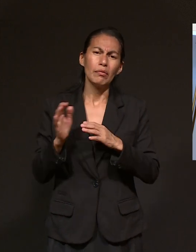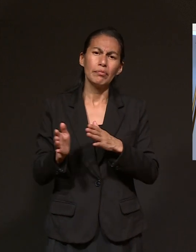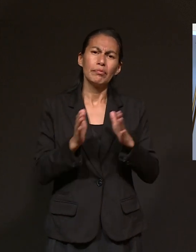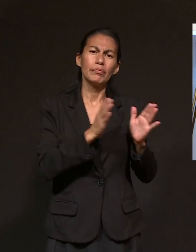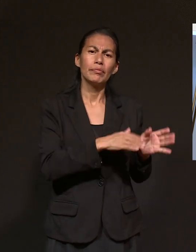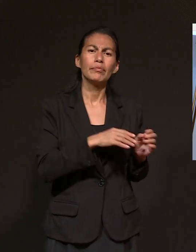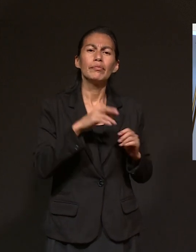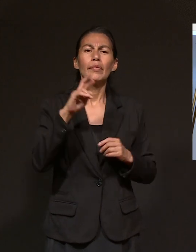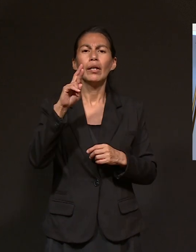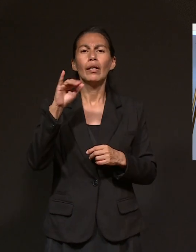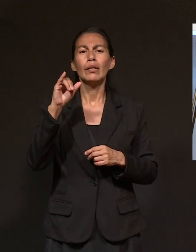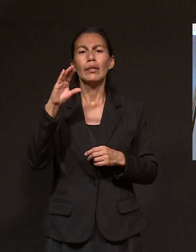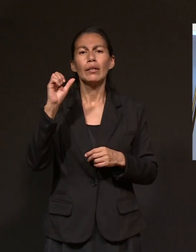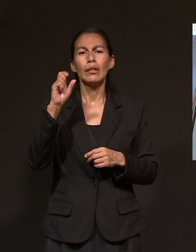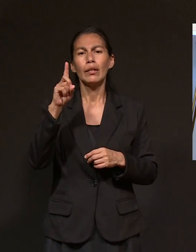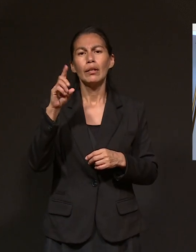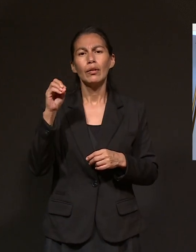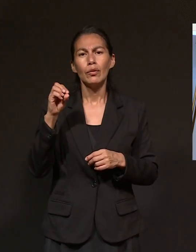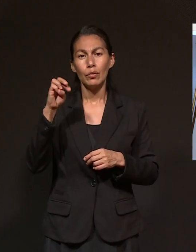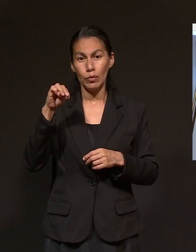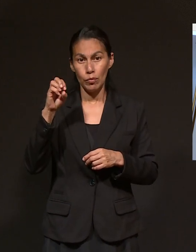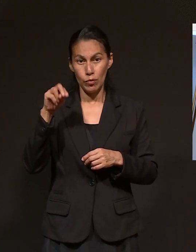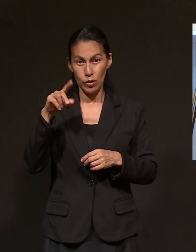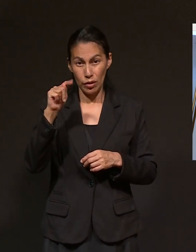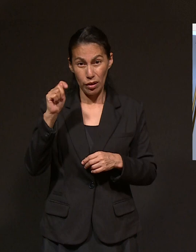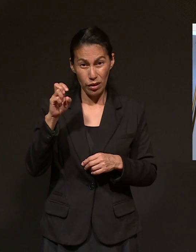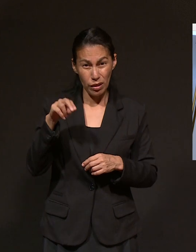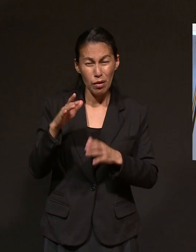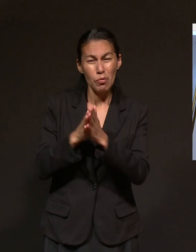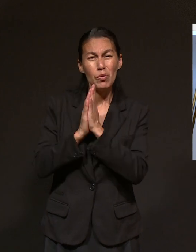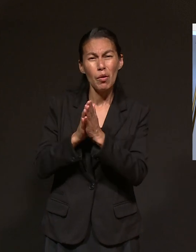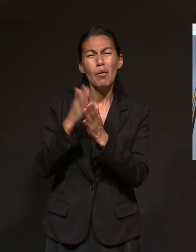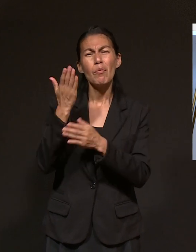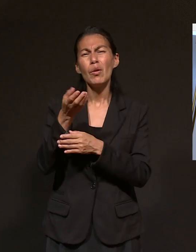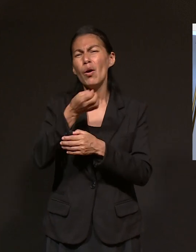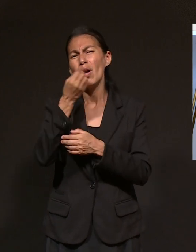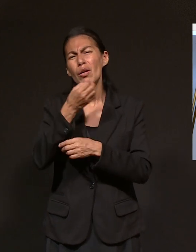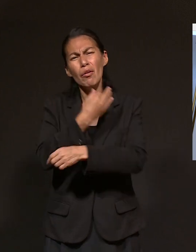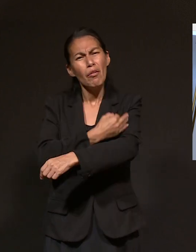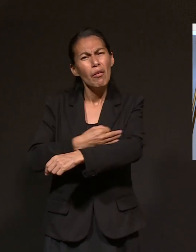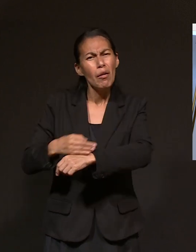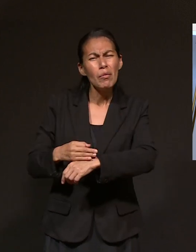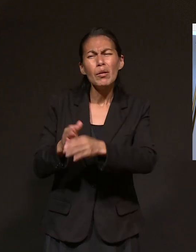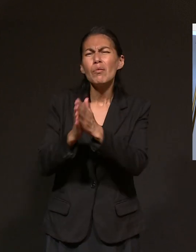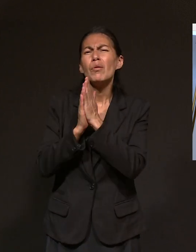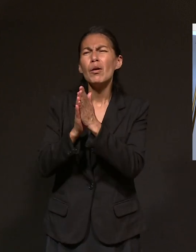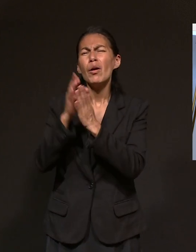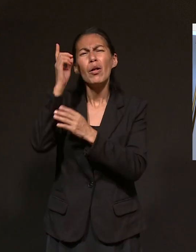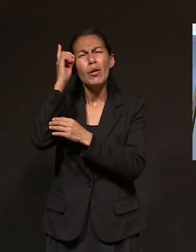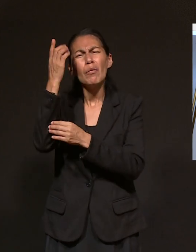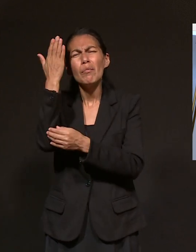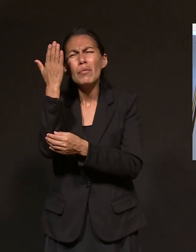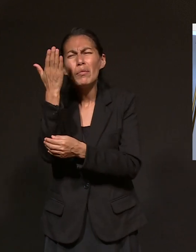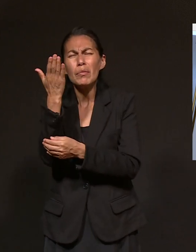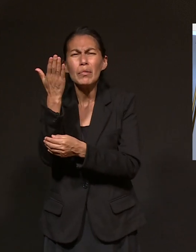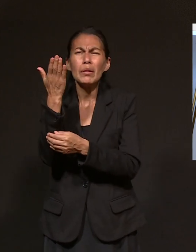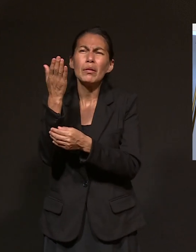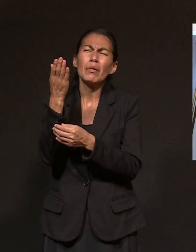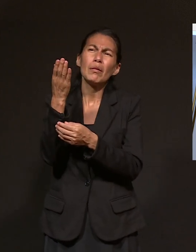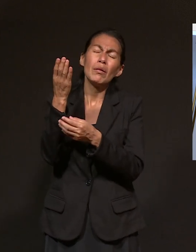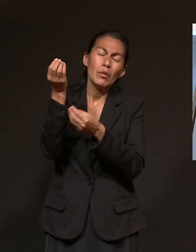Montana Buenas noches Pido oración por el hogar de mi familia López Martínez Dios permita que a pesar de las